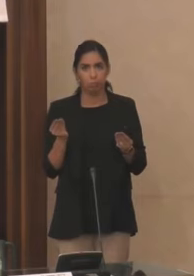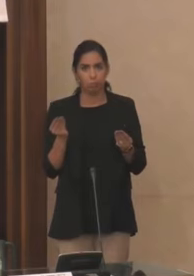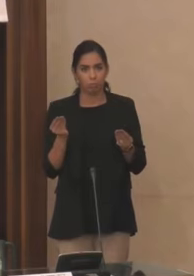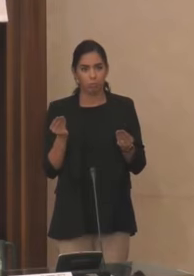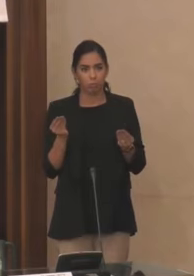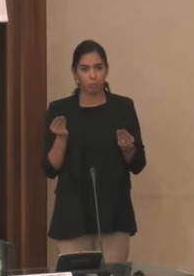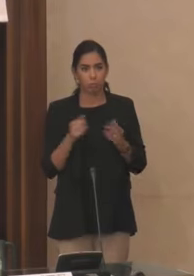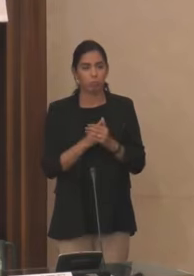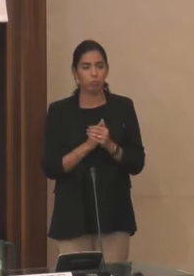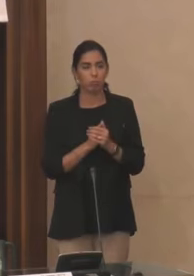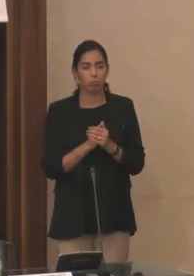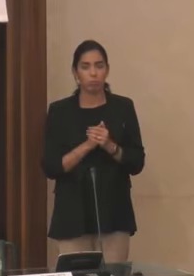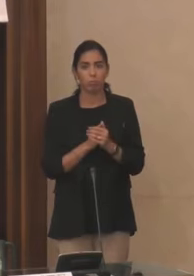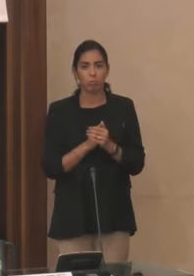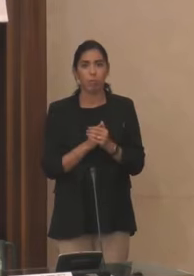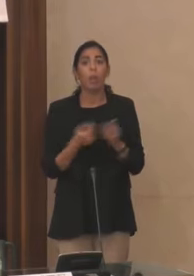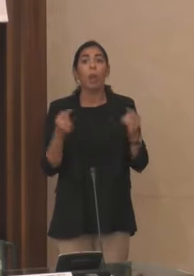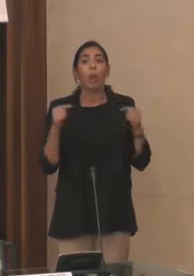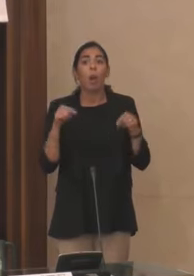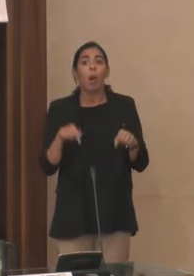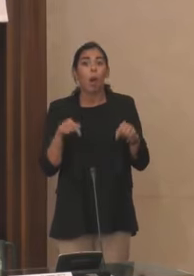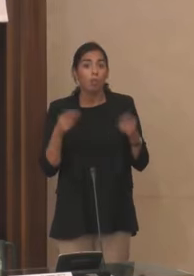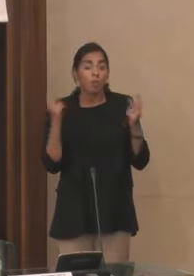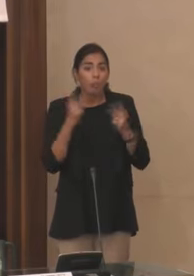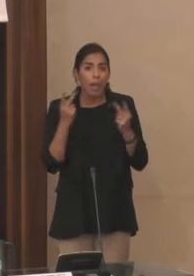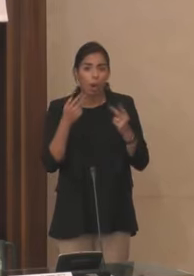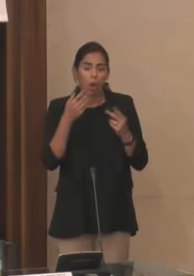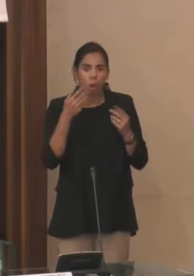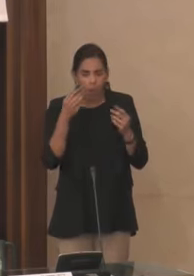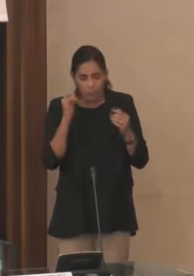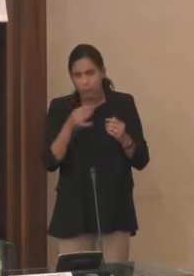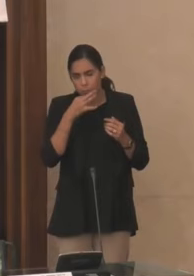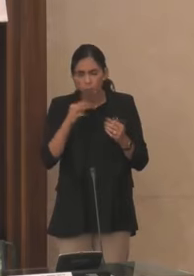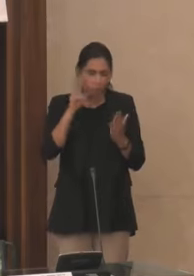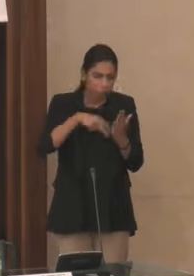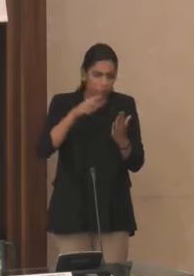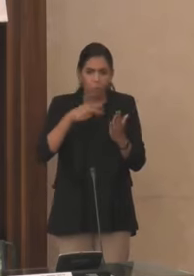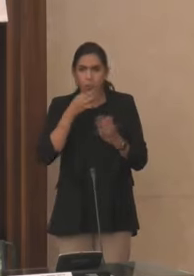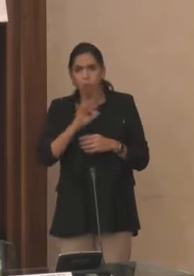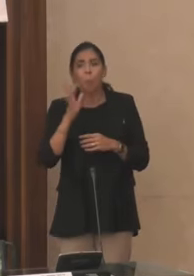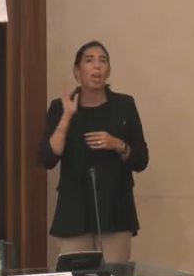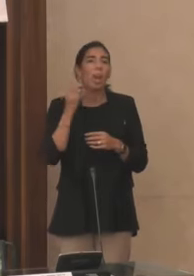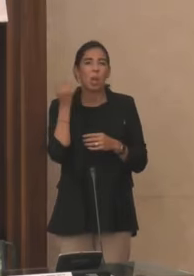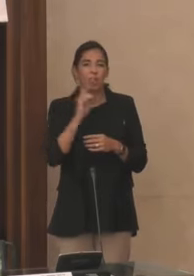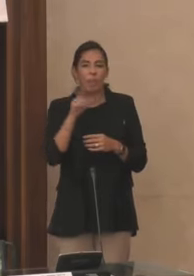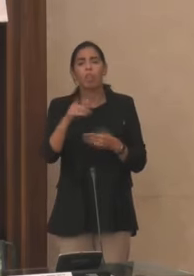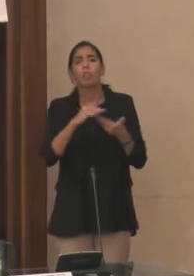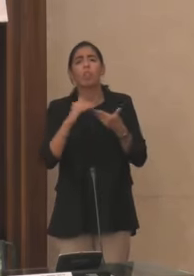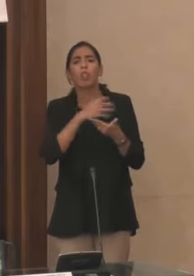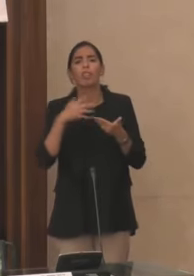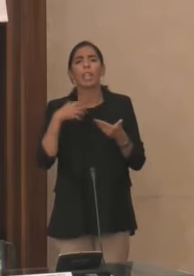Vangeli. Oggi non è che non si possano leggere, ma non è facile. Le società scientifiche ti danno l'orientamento. E se